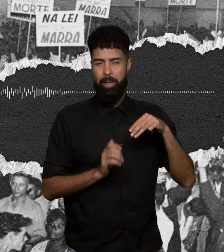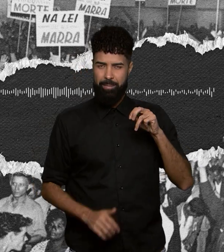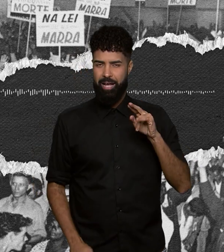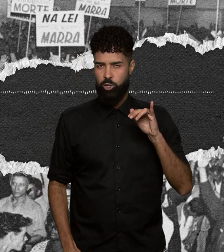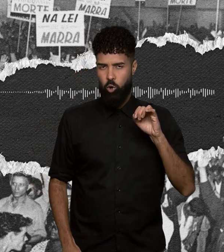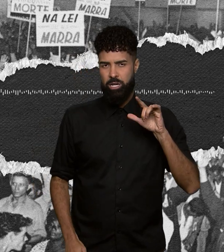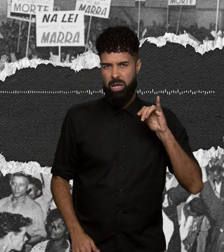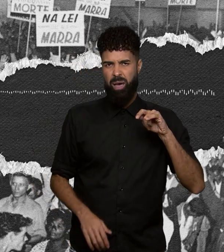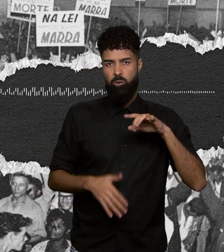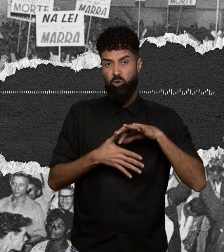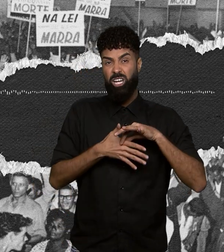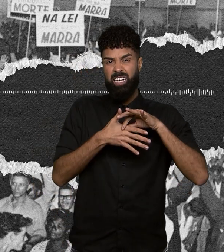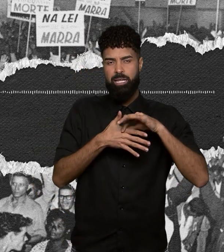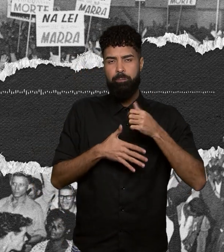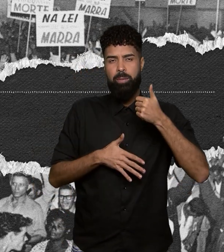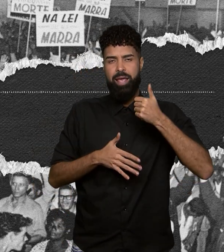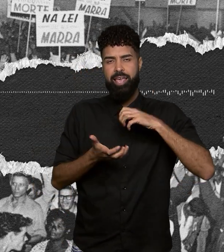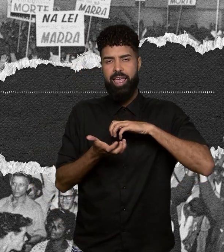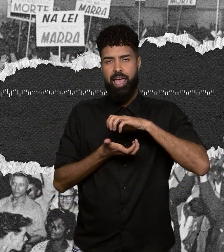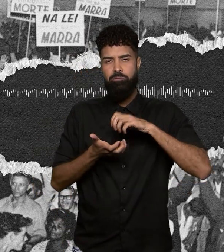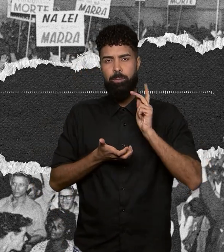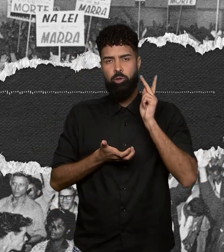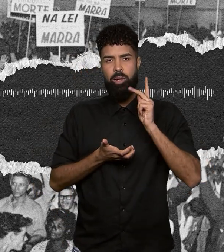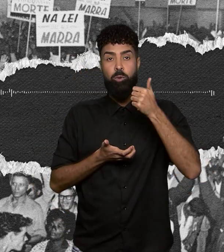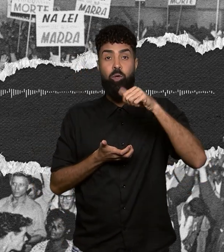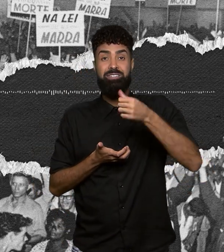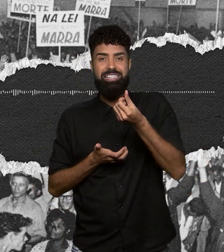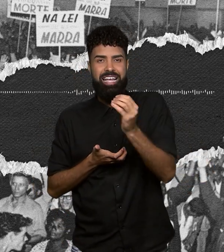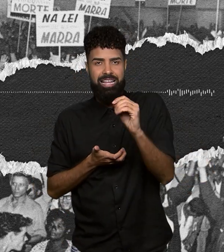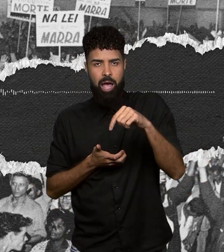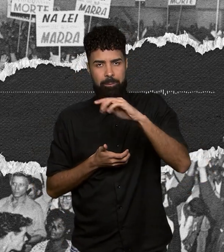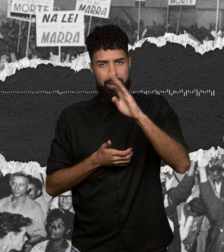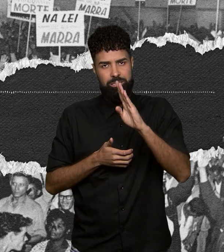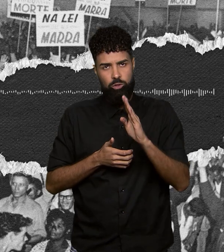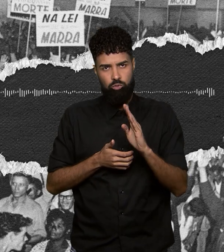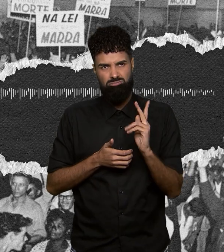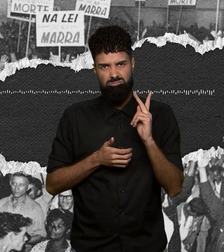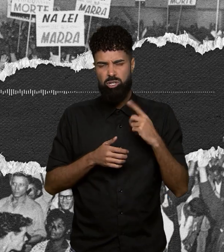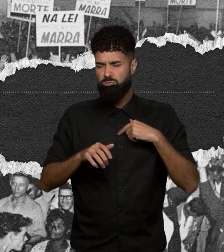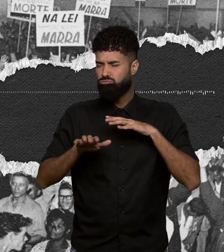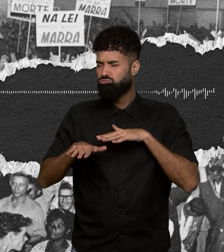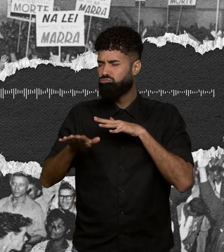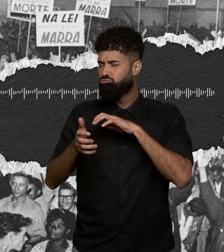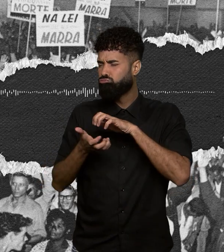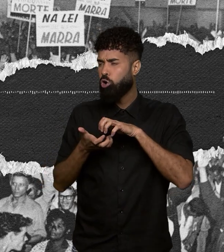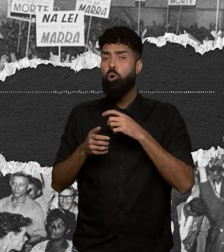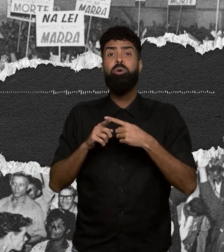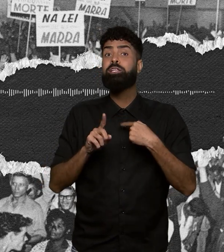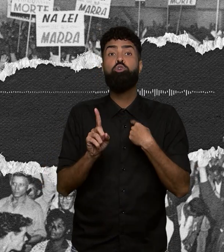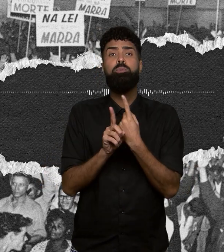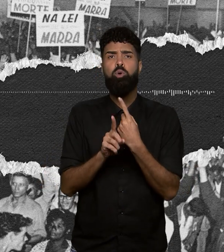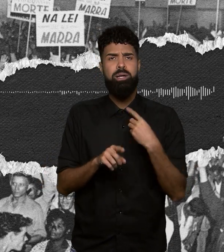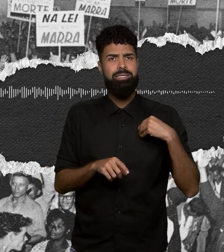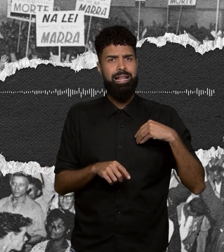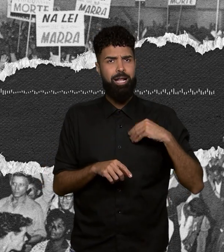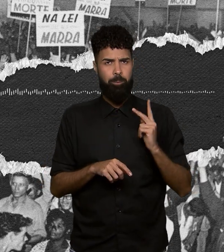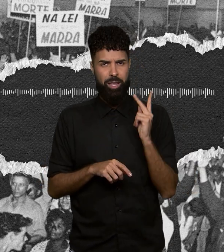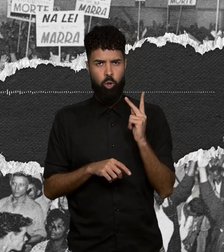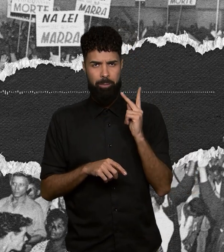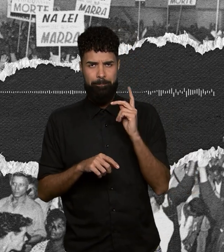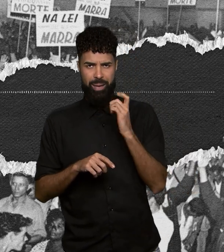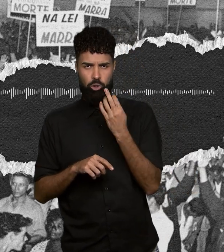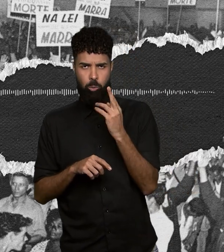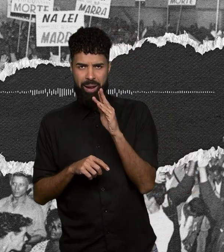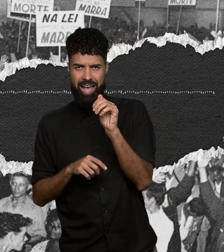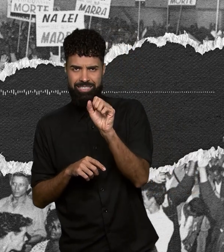greve de Petroleiros no país em 1960 e o que motivou a paralisação foi descobrir que na Bahia o salário dos funcionários da Petrobras era